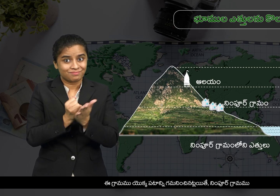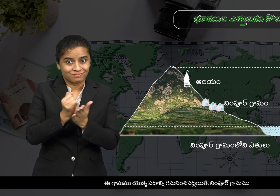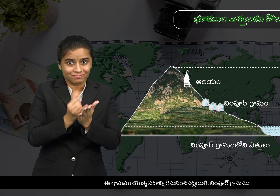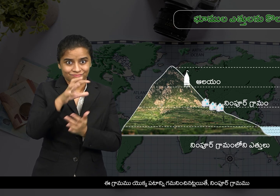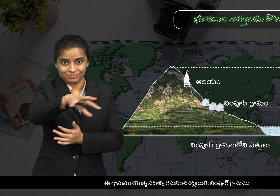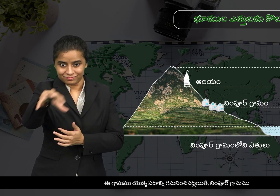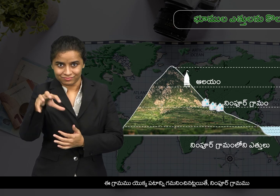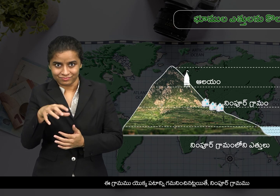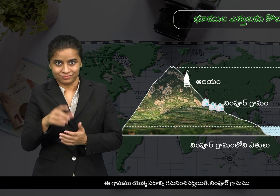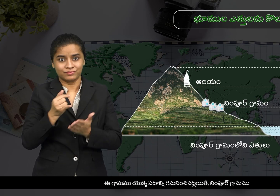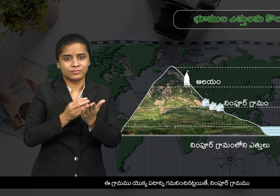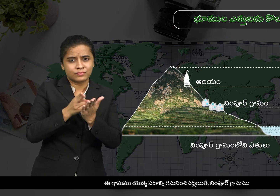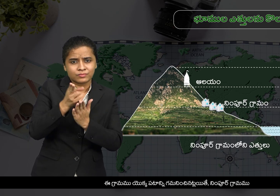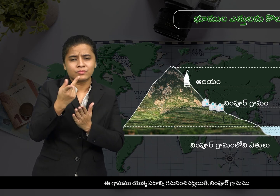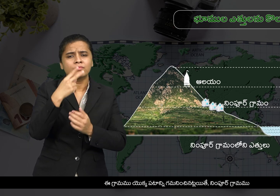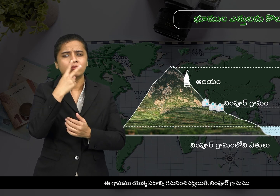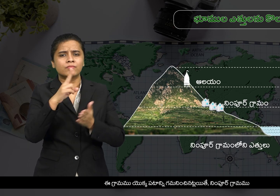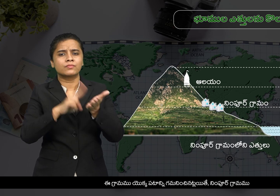పటాన్ని గమనించినట్లయితే నింపూర్ గ్రామము